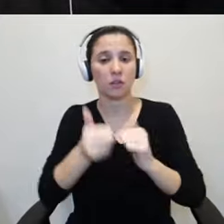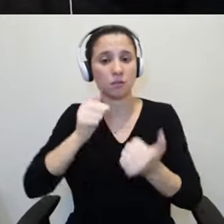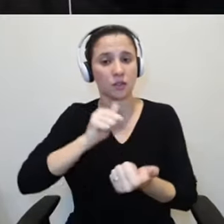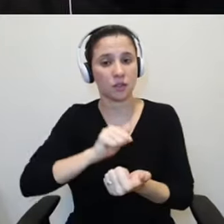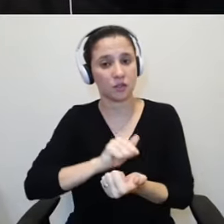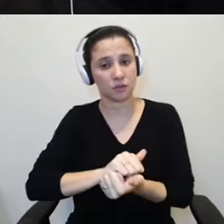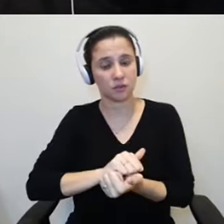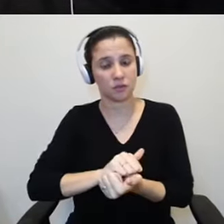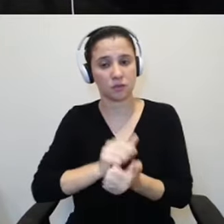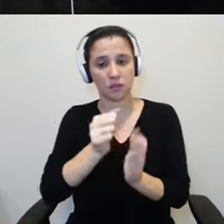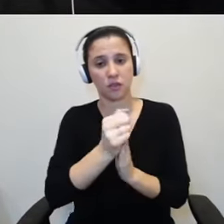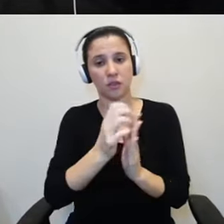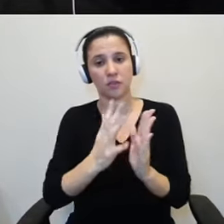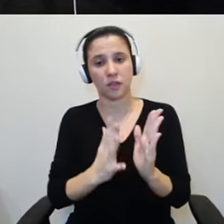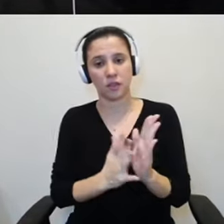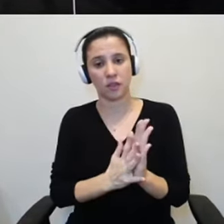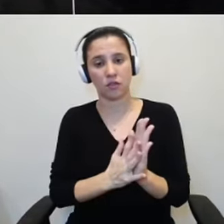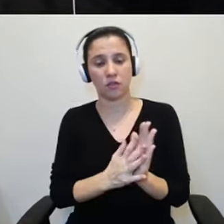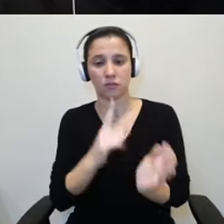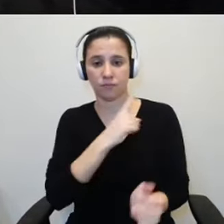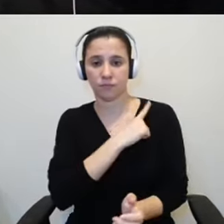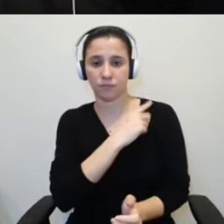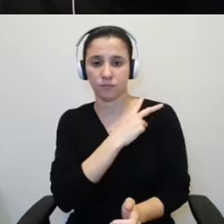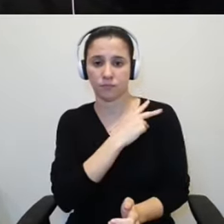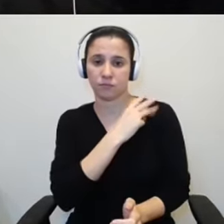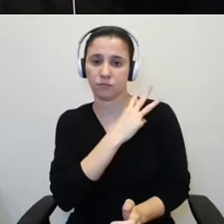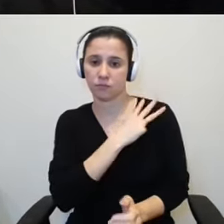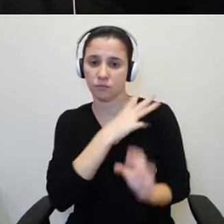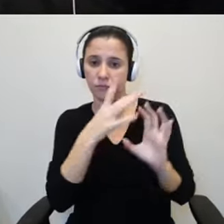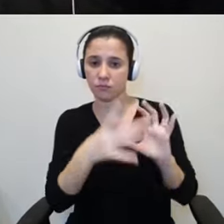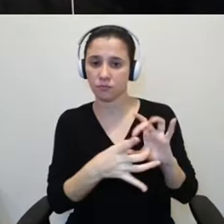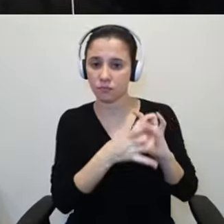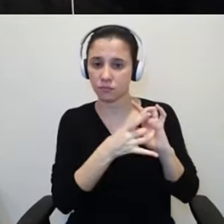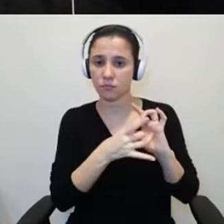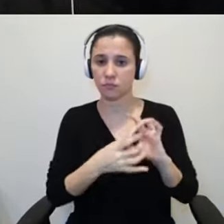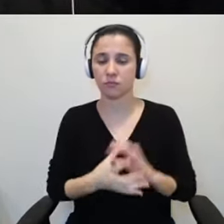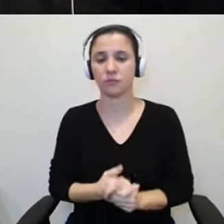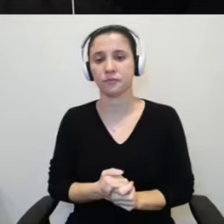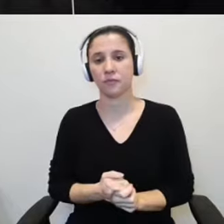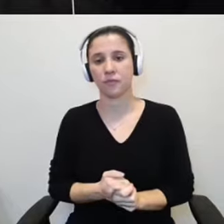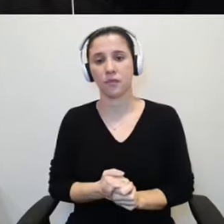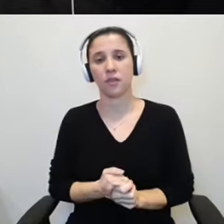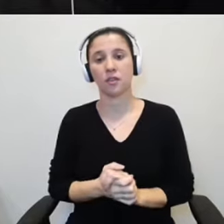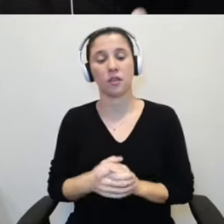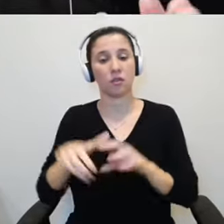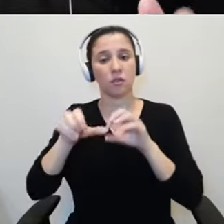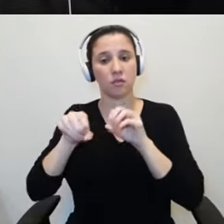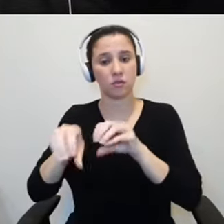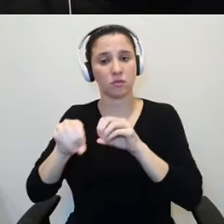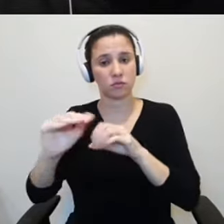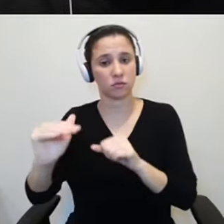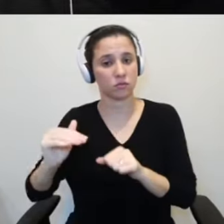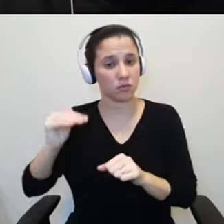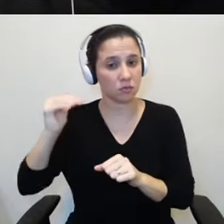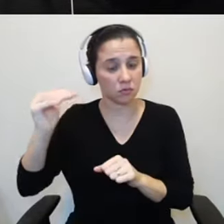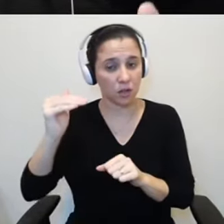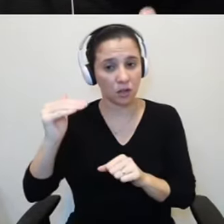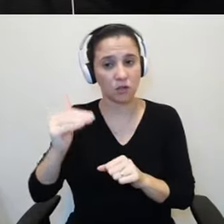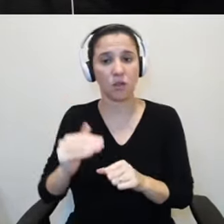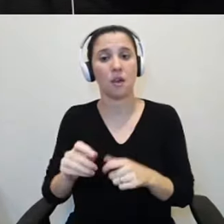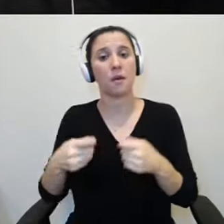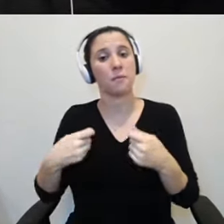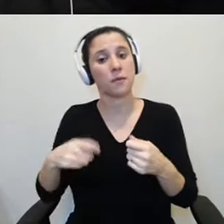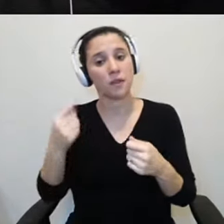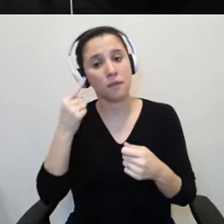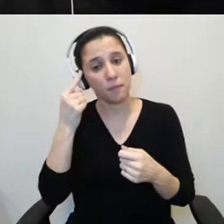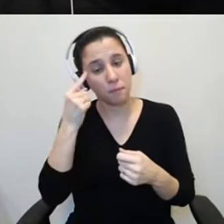a nossa proposta está indo de manter as mesmas horas, mesmo horário. Então, você mantém aquele mesmo horário e a disciplina vai estar ali, o professor